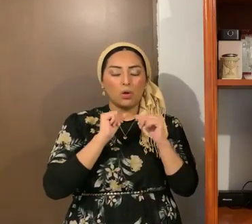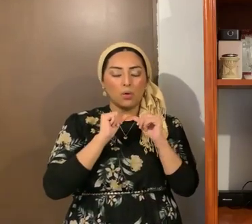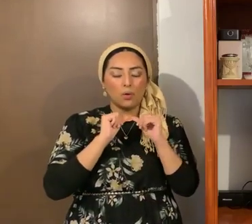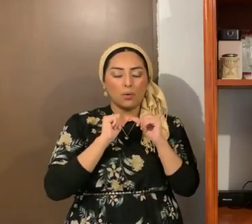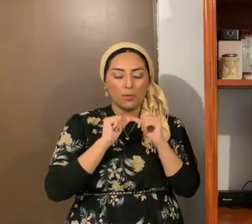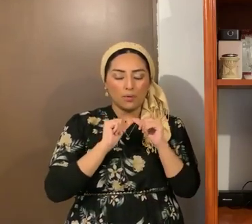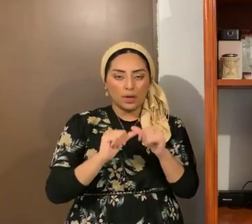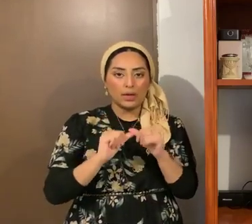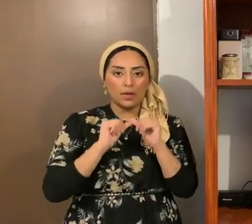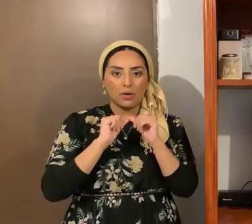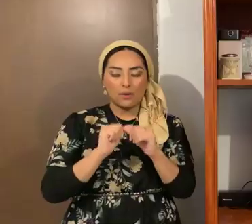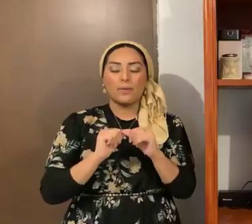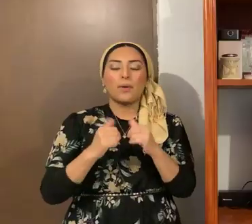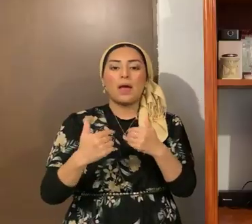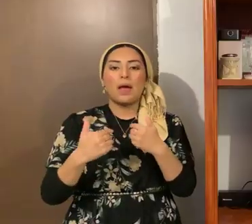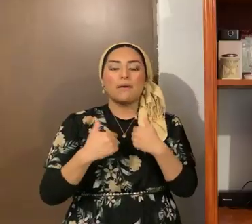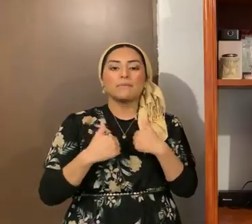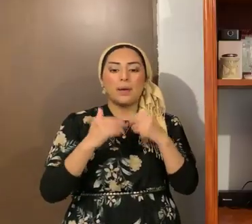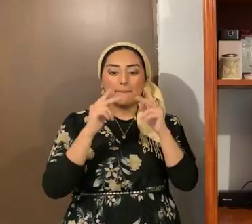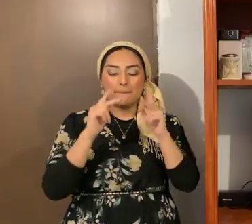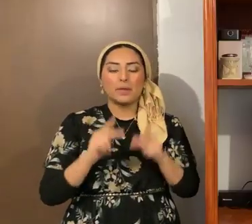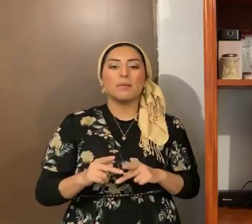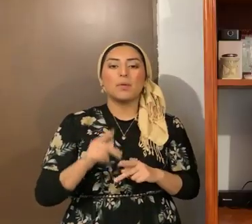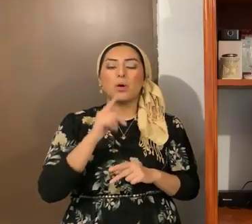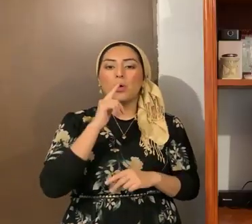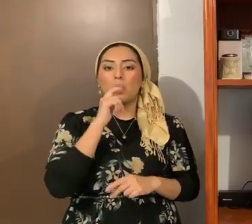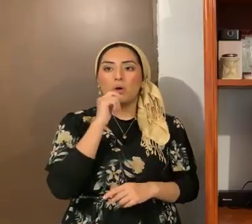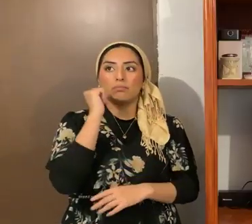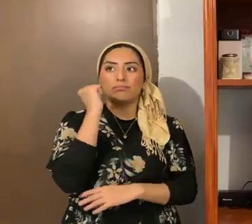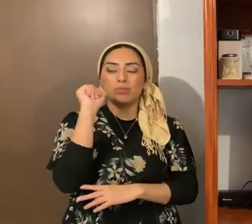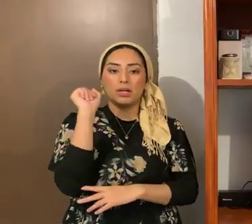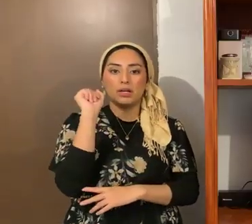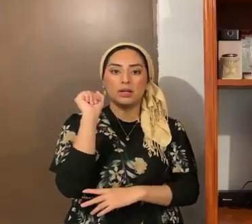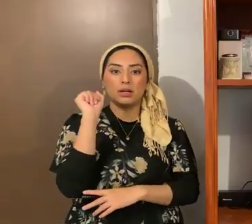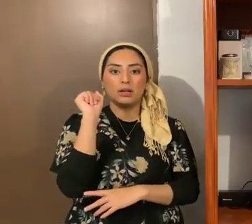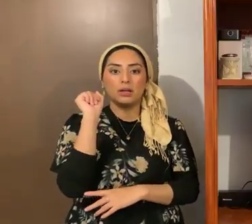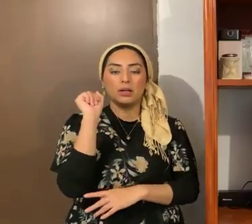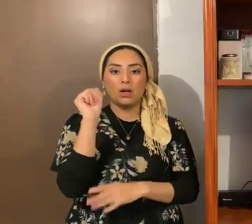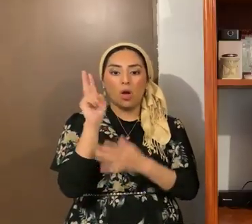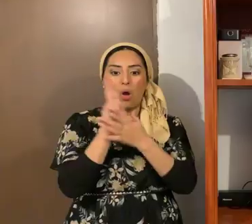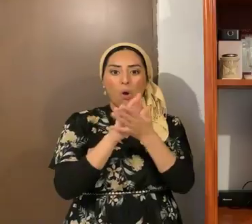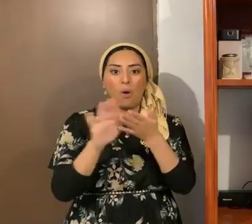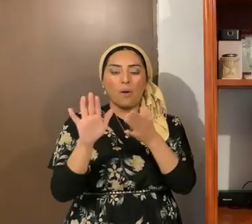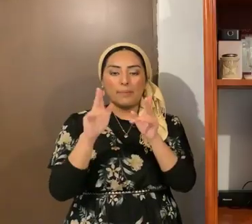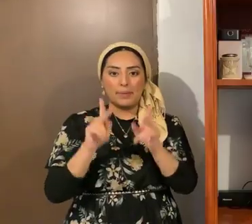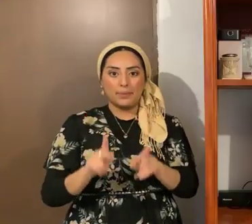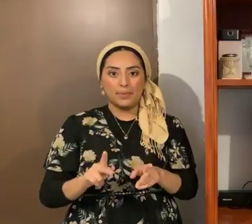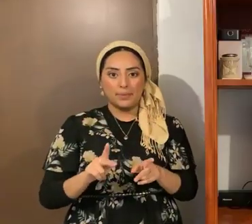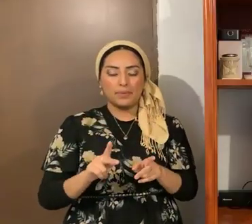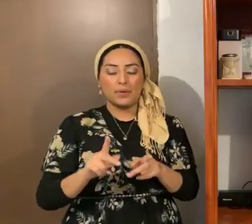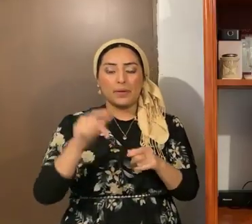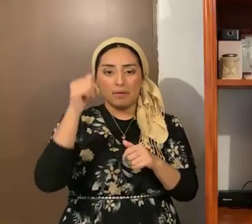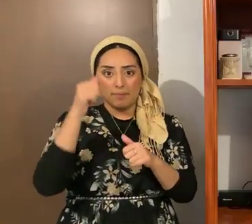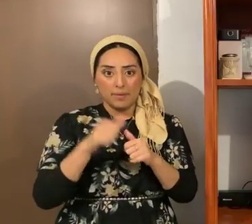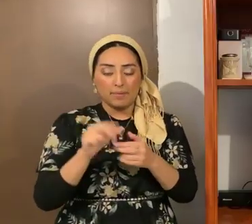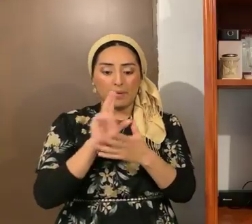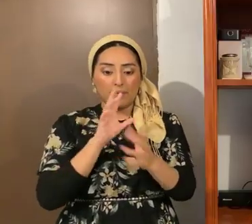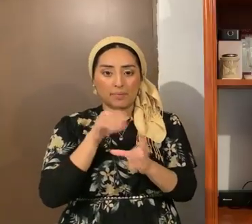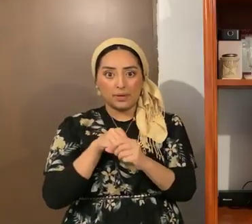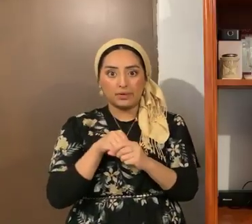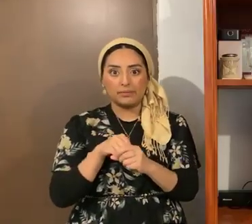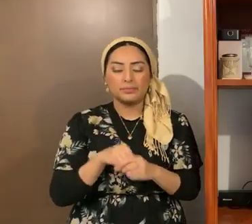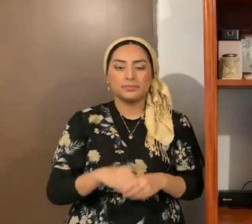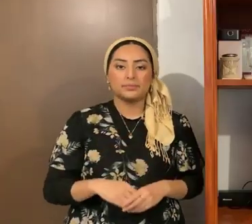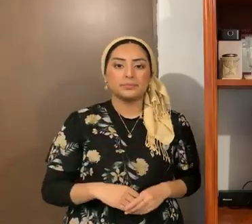siempre va a haber gente que se oponga a los ungidos. Recuerda, la unción es igual